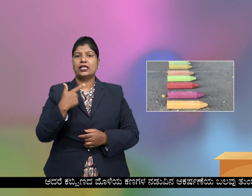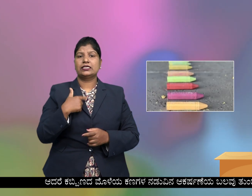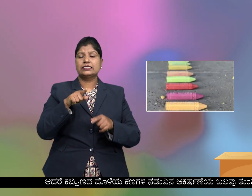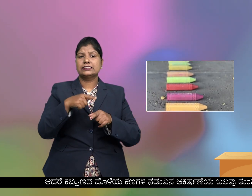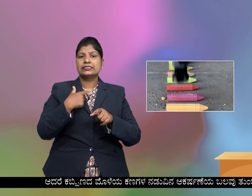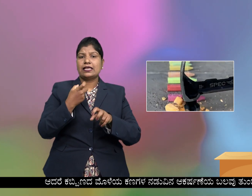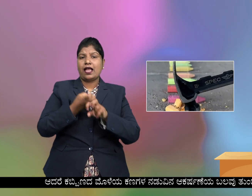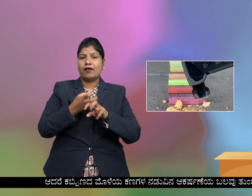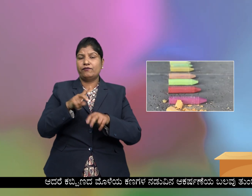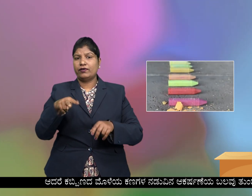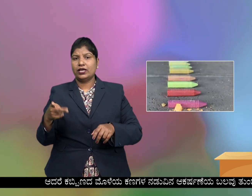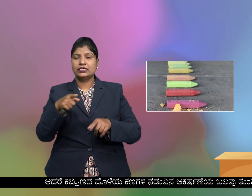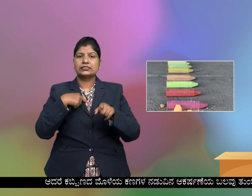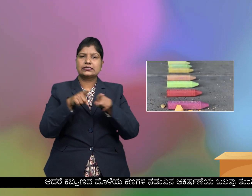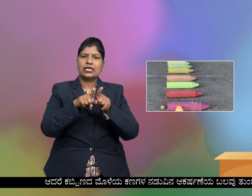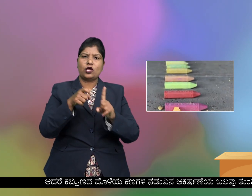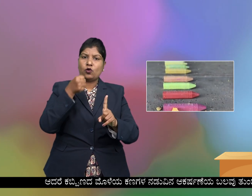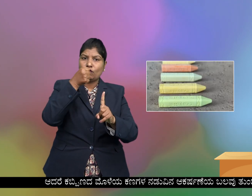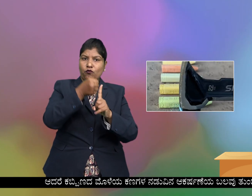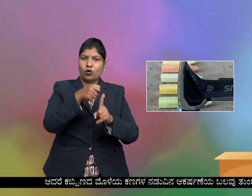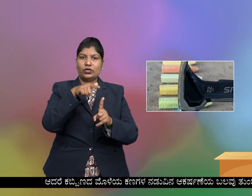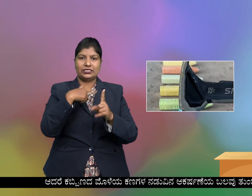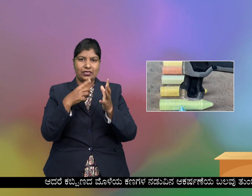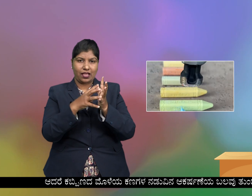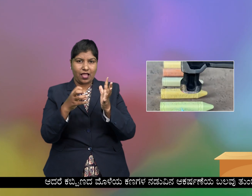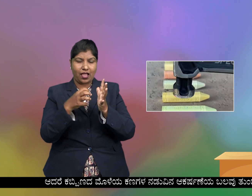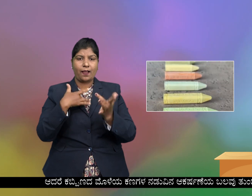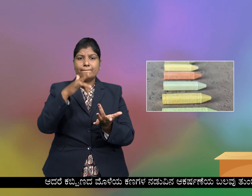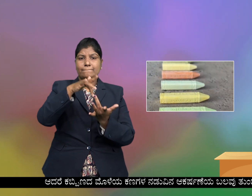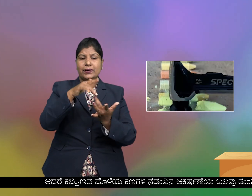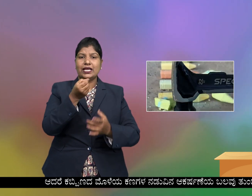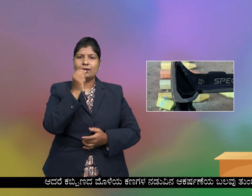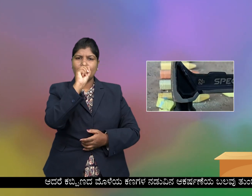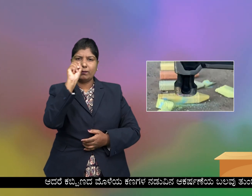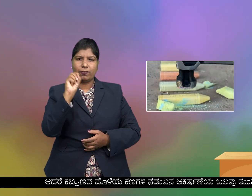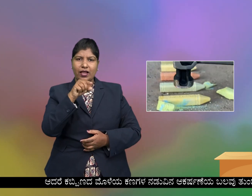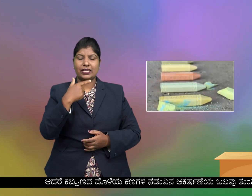ಆದರೆ ಕಬ್ಬಿಣದ ಮೊಳೆಯ ಕಣಗಳ ನಡುವಿನ ಆಕರ್ಷಣೆಯ ಬಲವು ತುಂಬಾ ಪ್ರಬಲವಾಗಿದೆ.